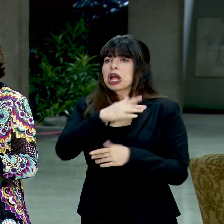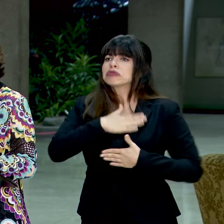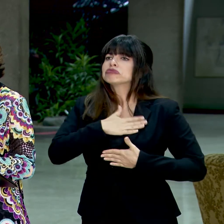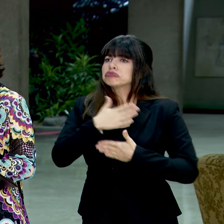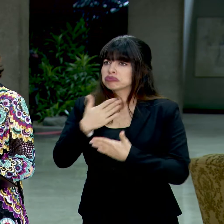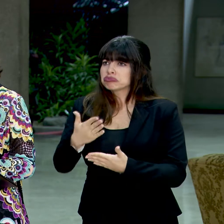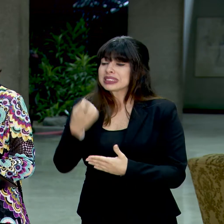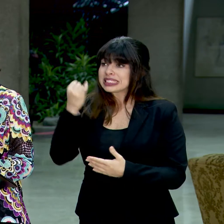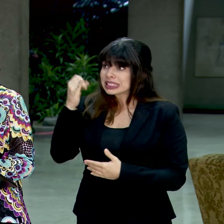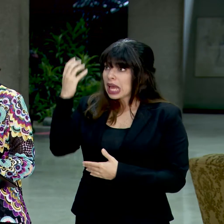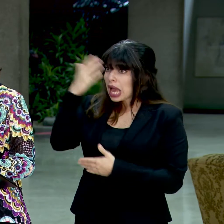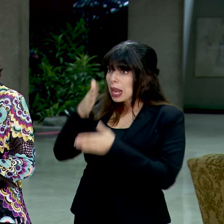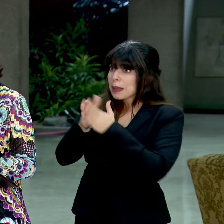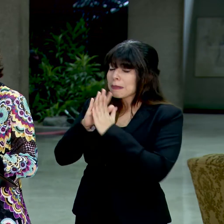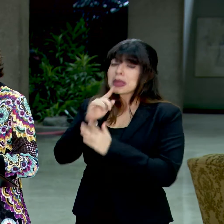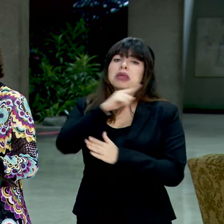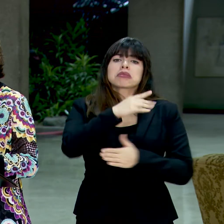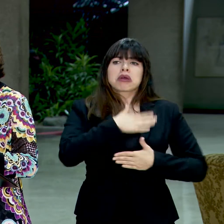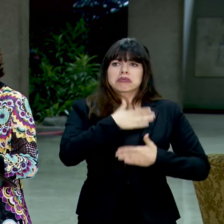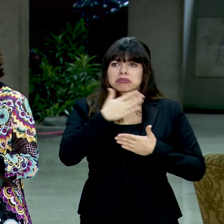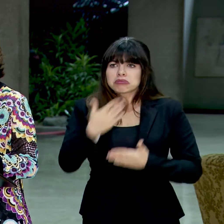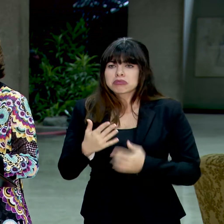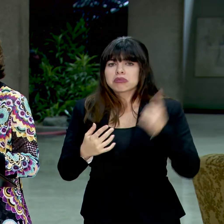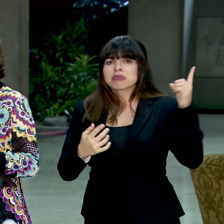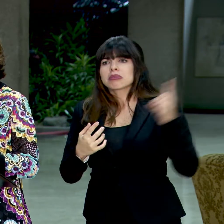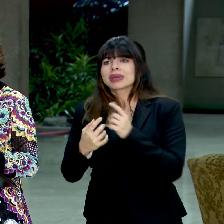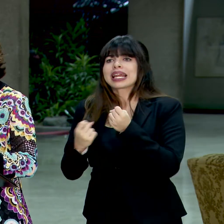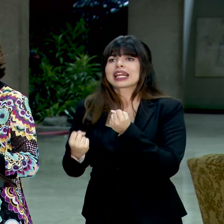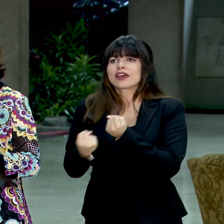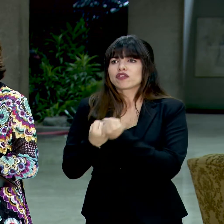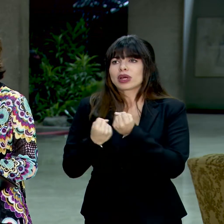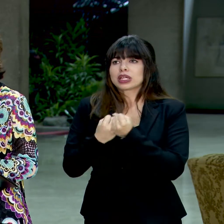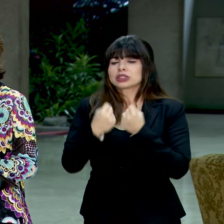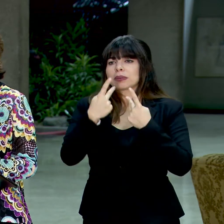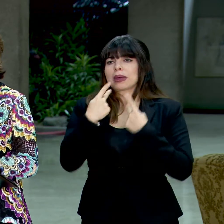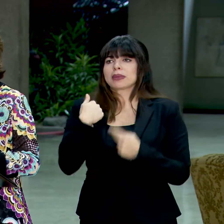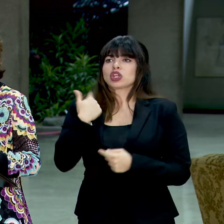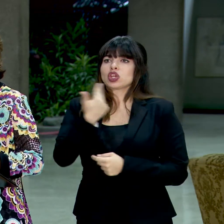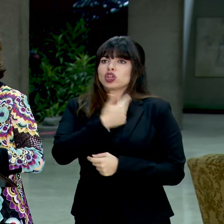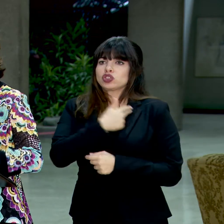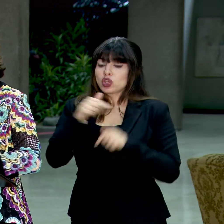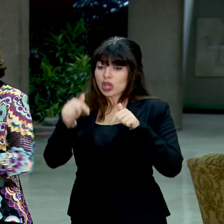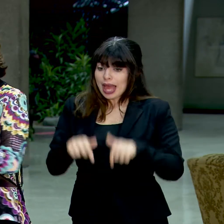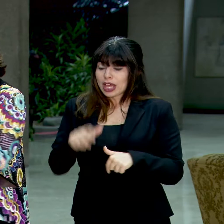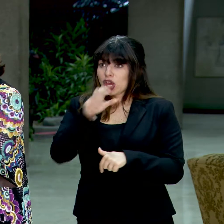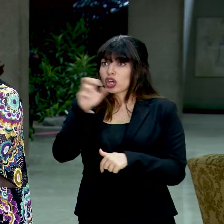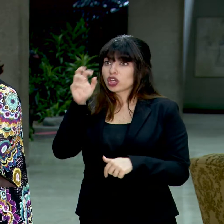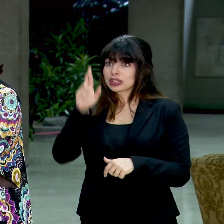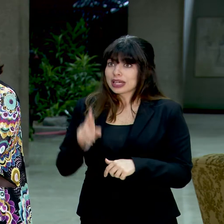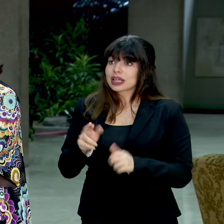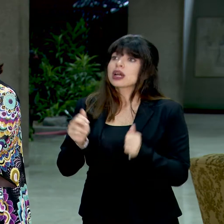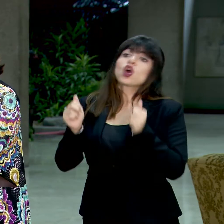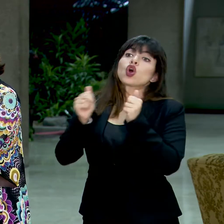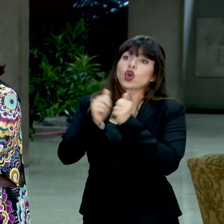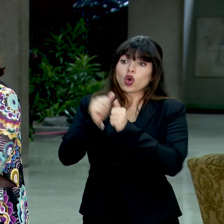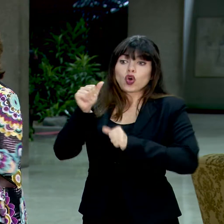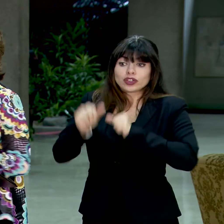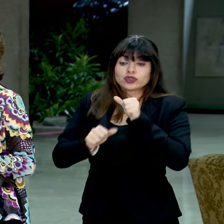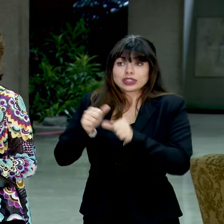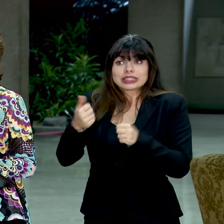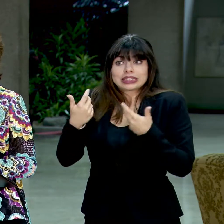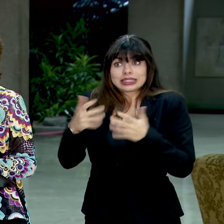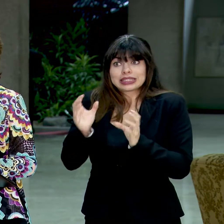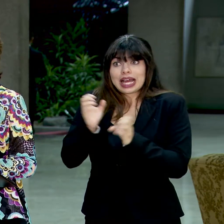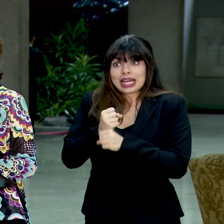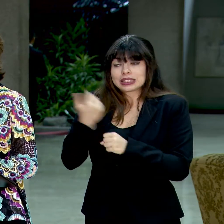de, si don Carlos se lo pide, enviar algunos refuerzos que nos permitan aquí en Costa Rica, junto con los esfuerzos que ya hace